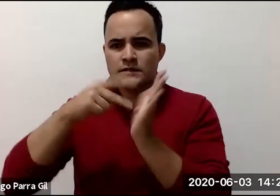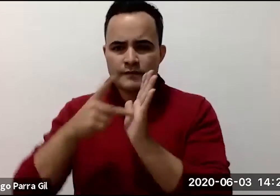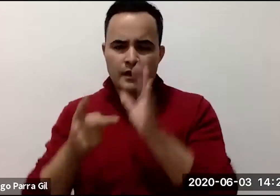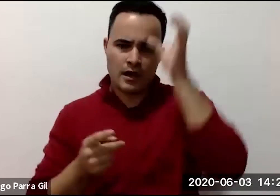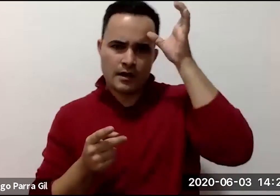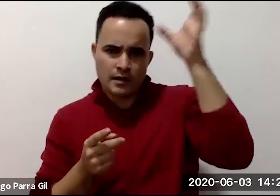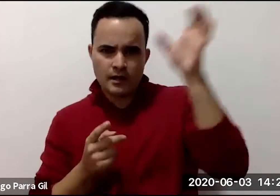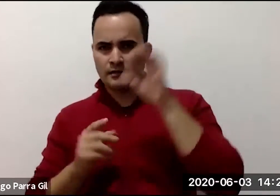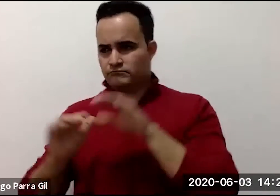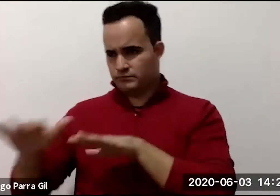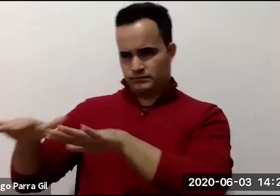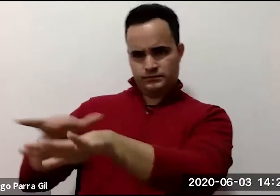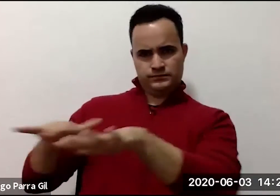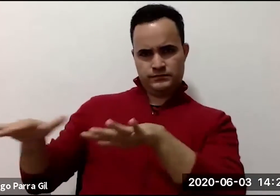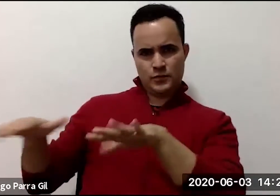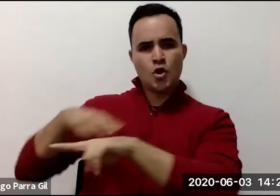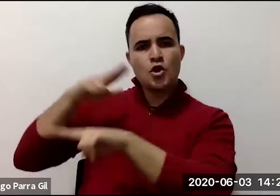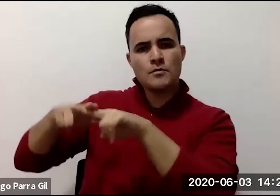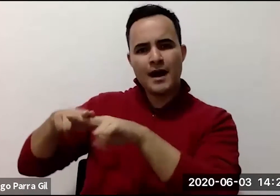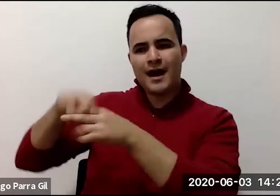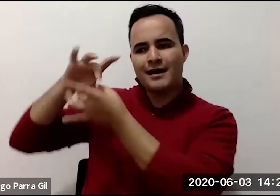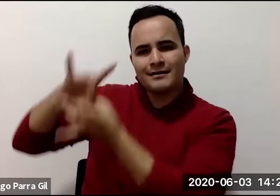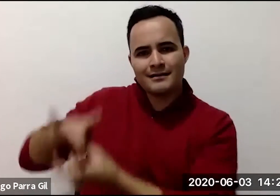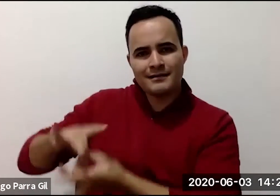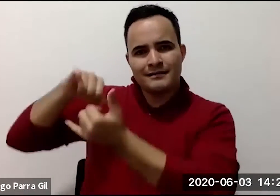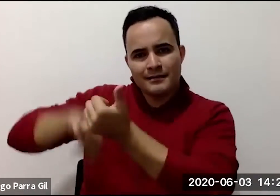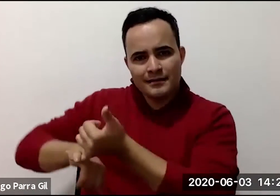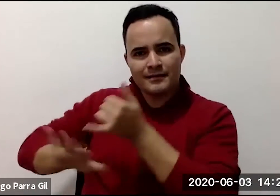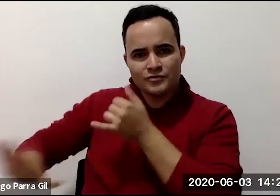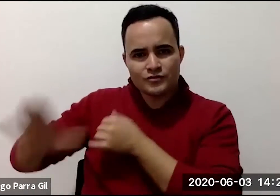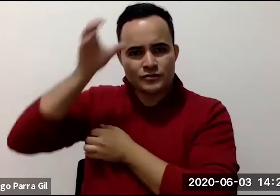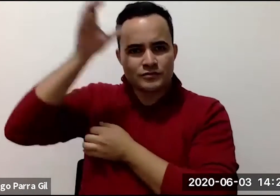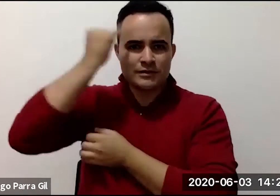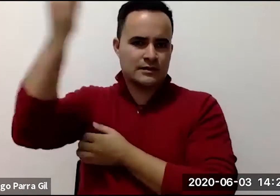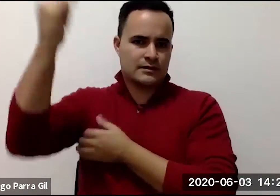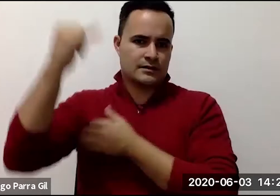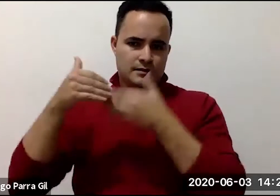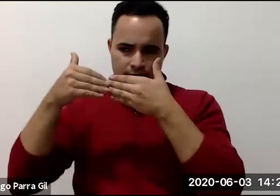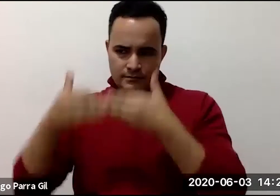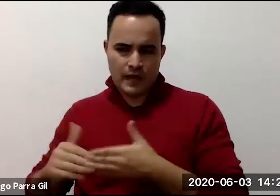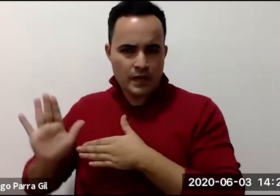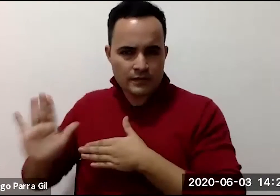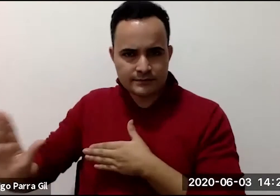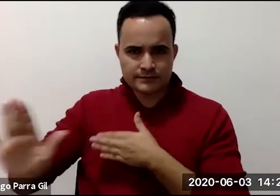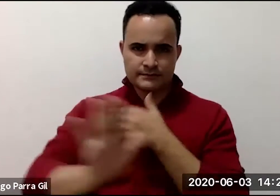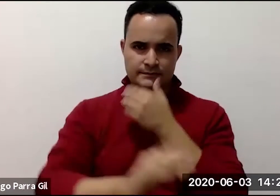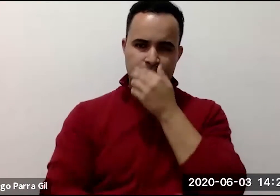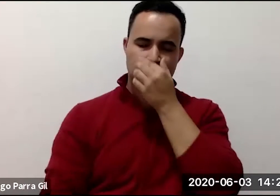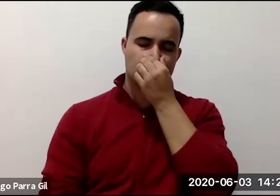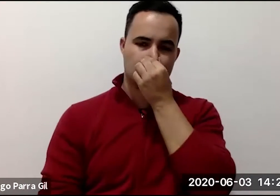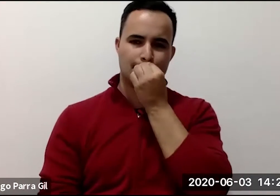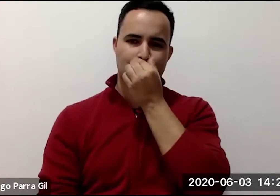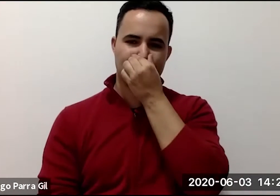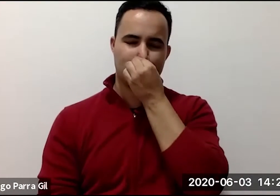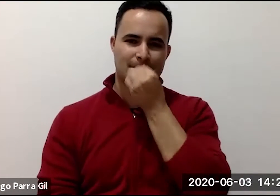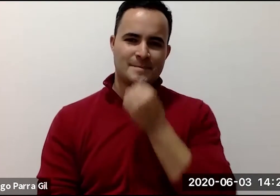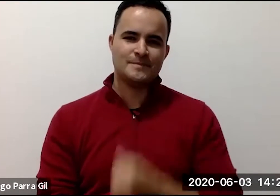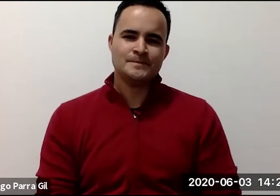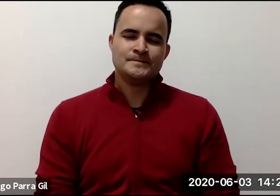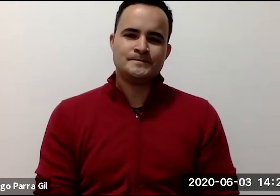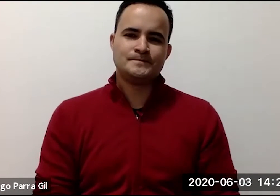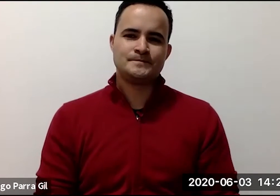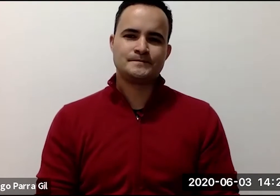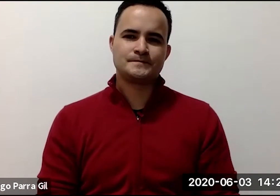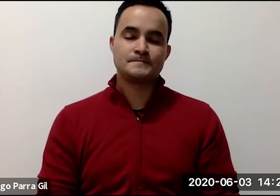importante resaltar esta parte, ¿no? Se crea una normalidad de la discapacidad, ¿no? Entonces, pues